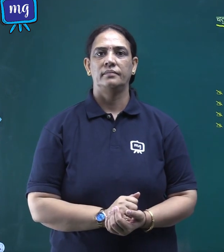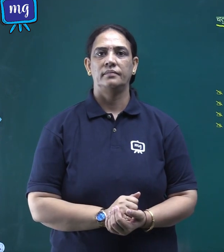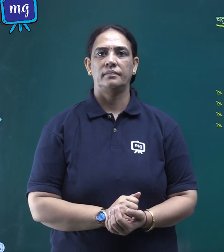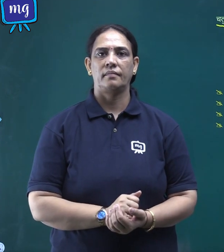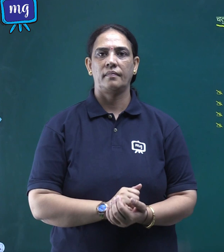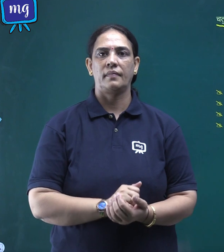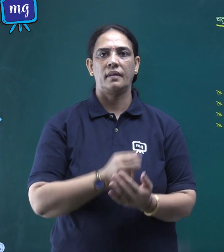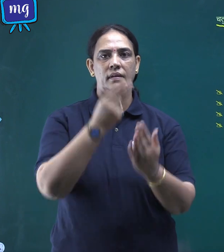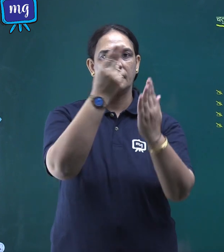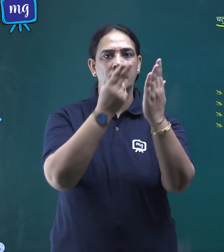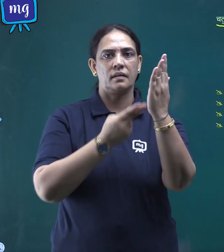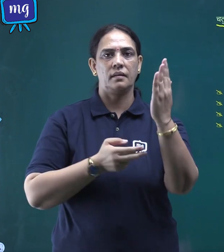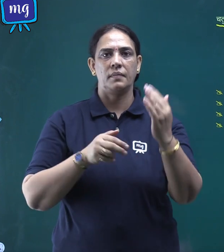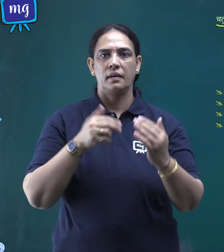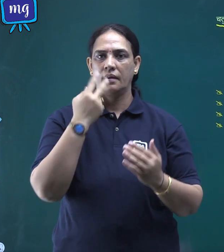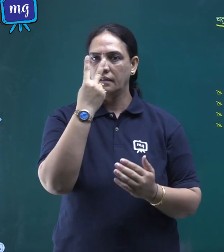चित्र में देखो,